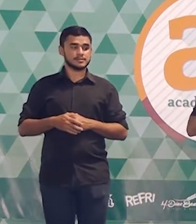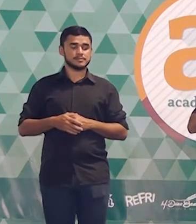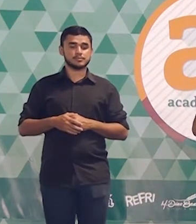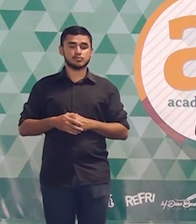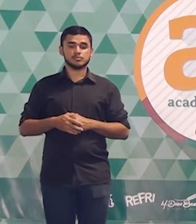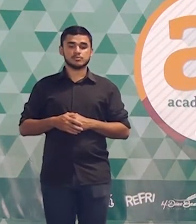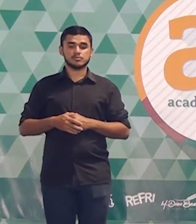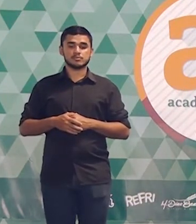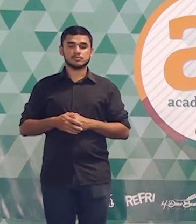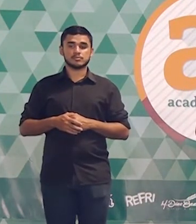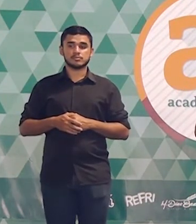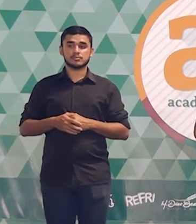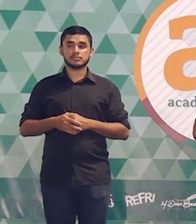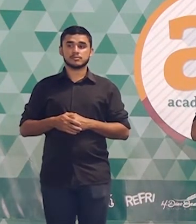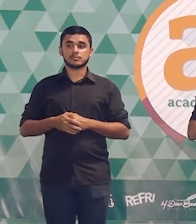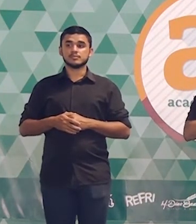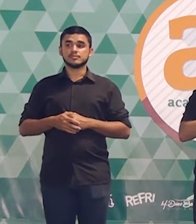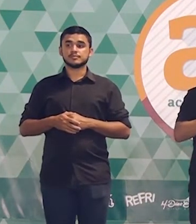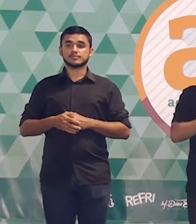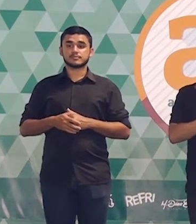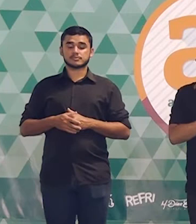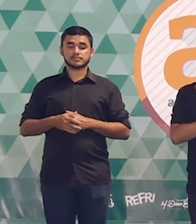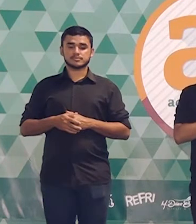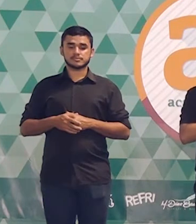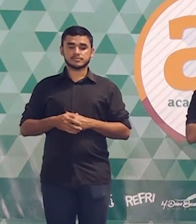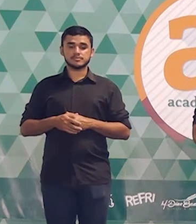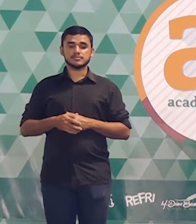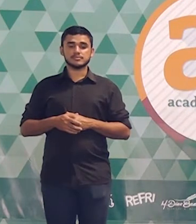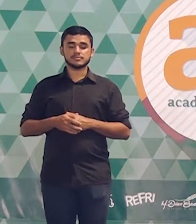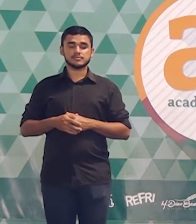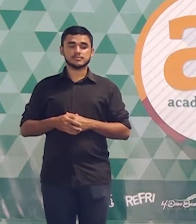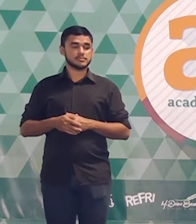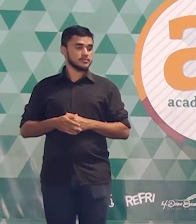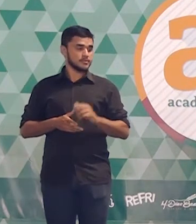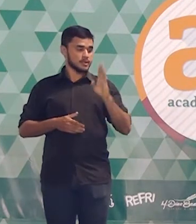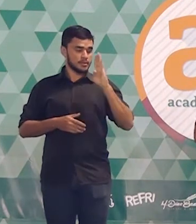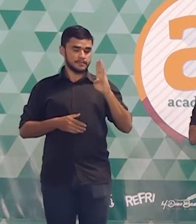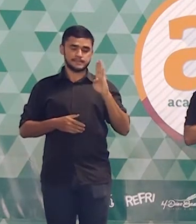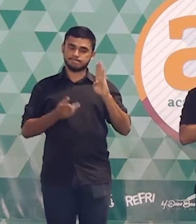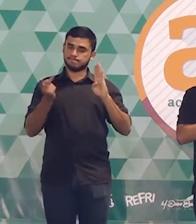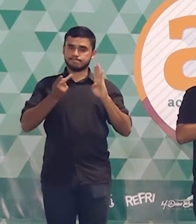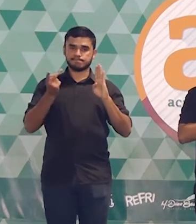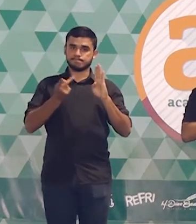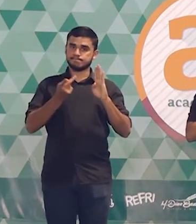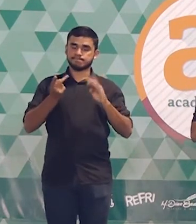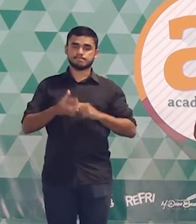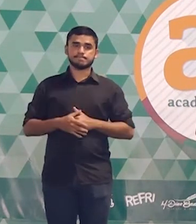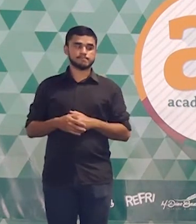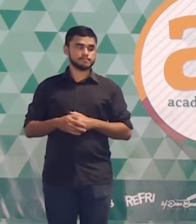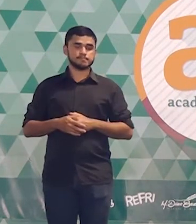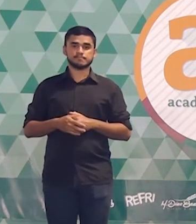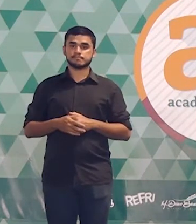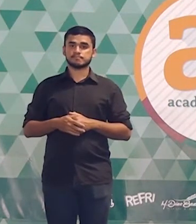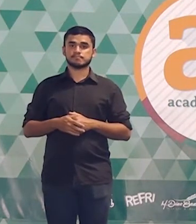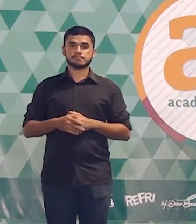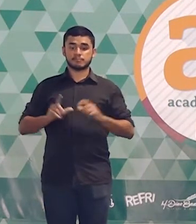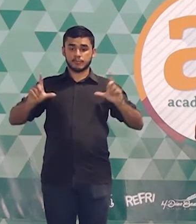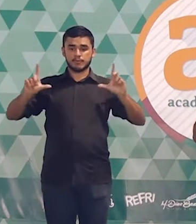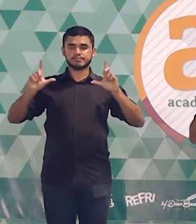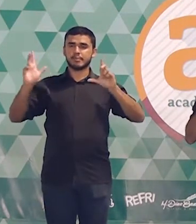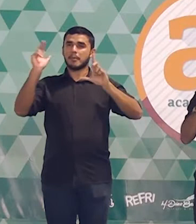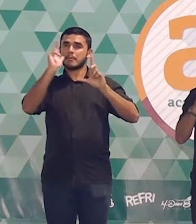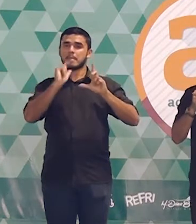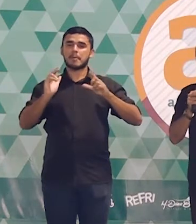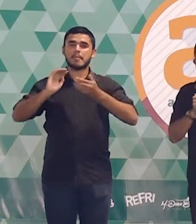obsceno. Então vamos lá, a B já vimos que não há razão de ser, porque as obras modernistas não